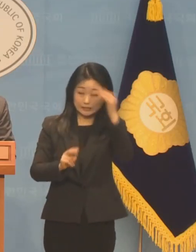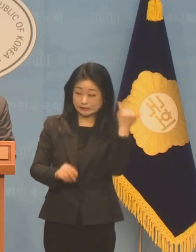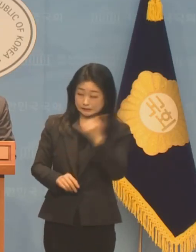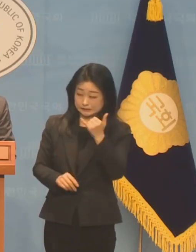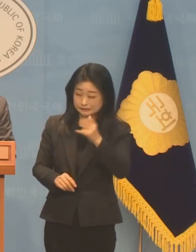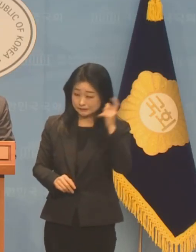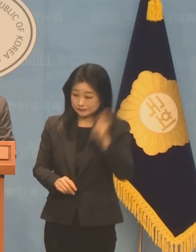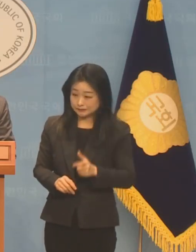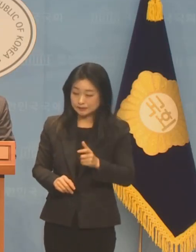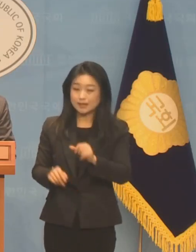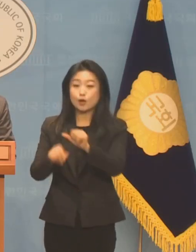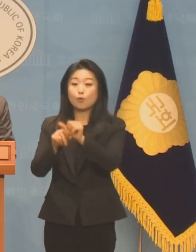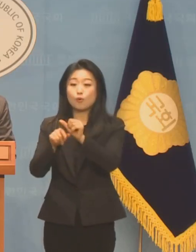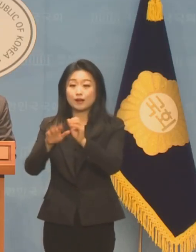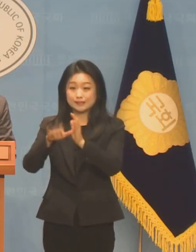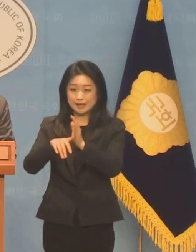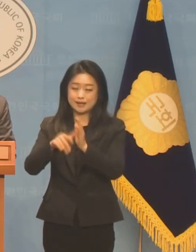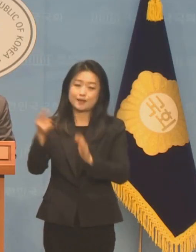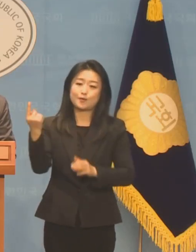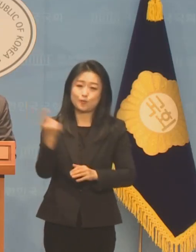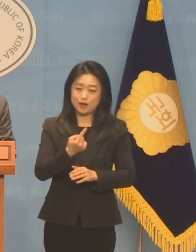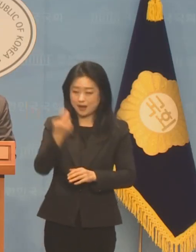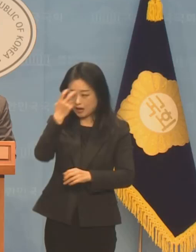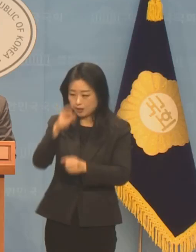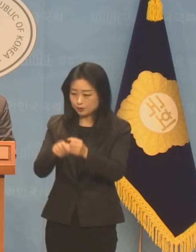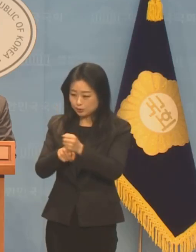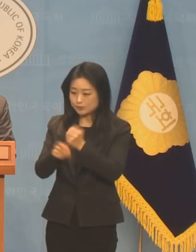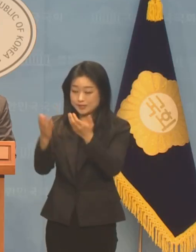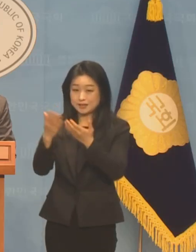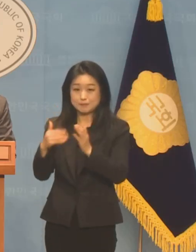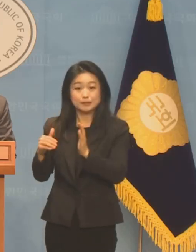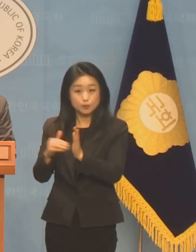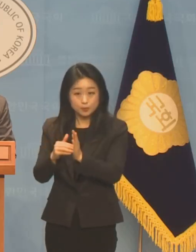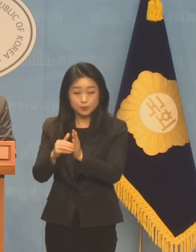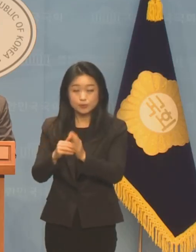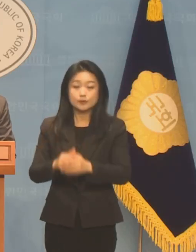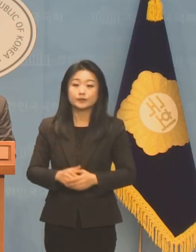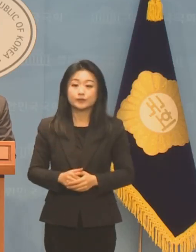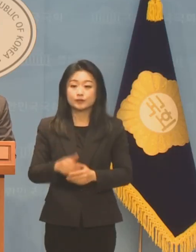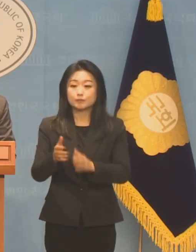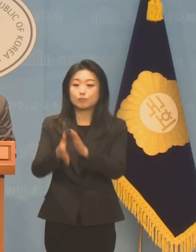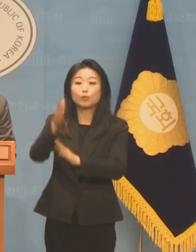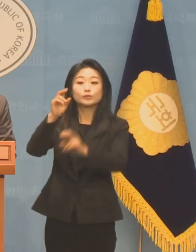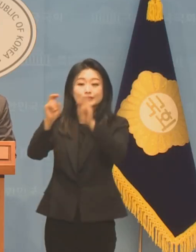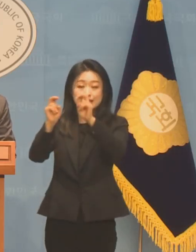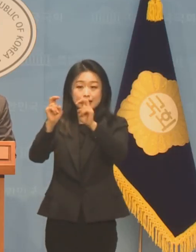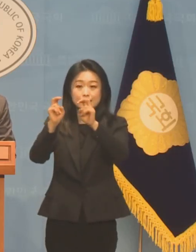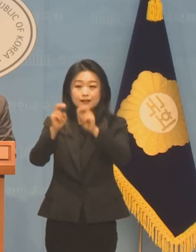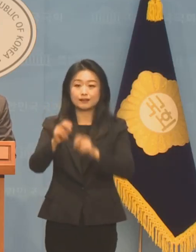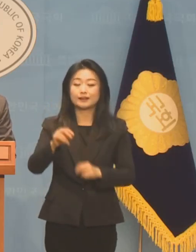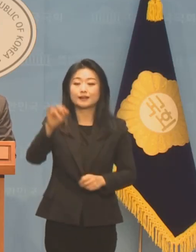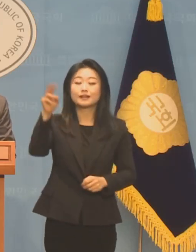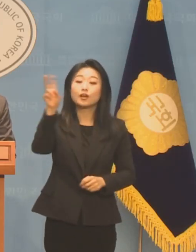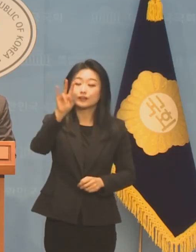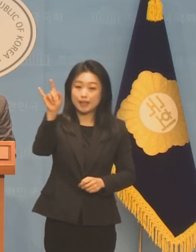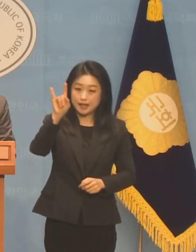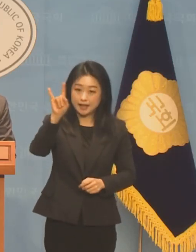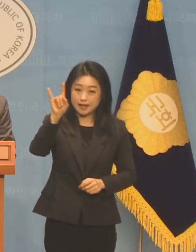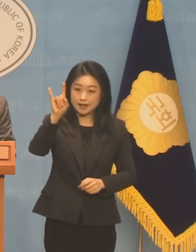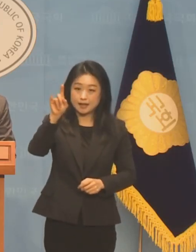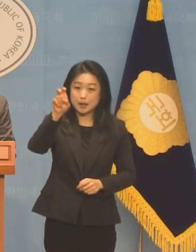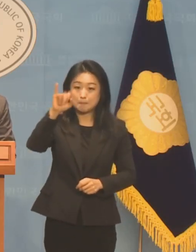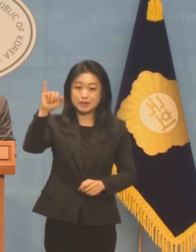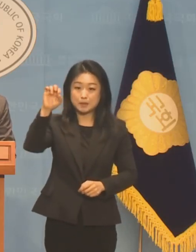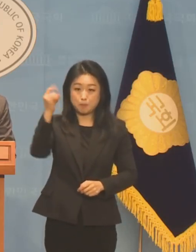지난 5월 뒤늦게 경찰에 출석하여 조사를 받았으며, 원청업체인 HD